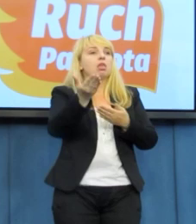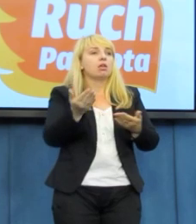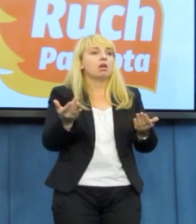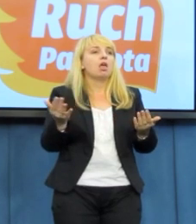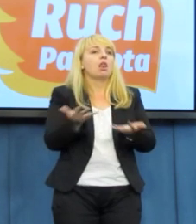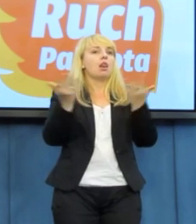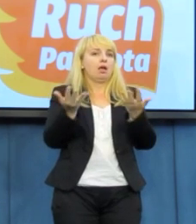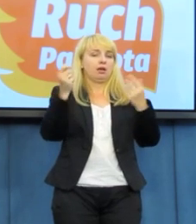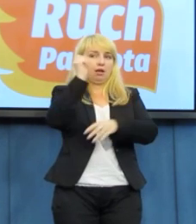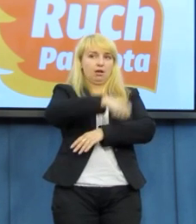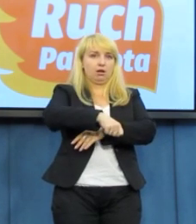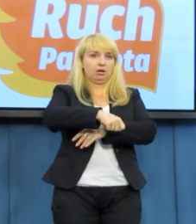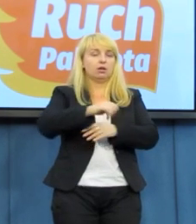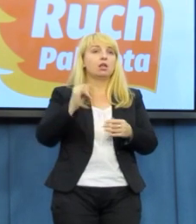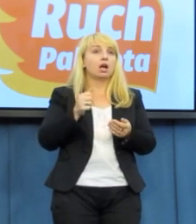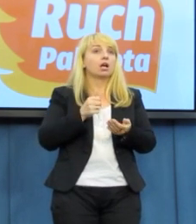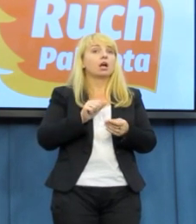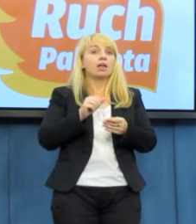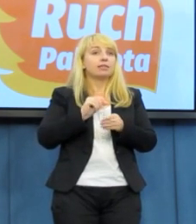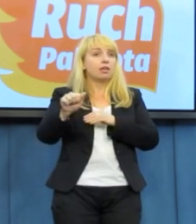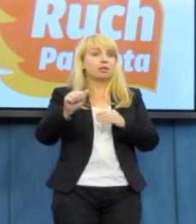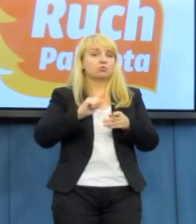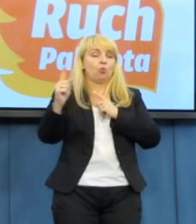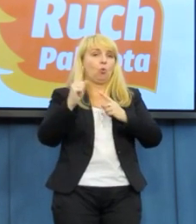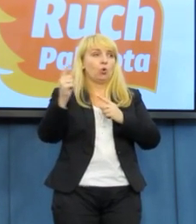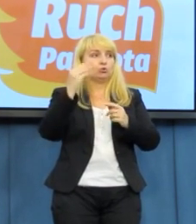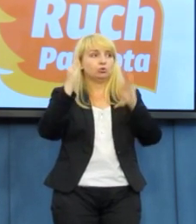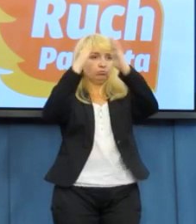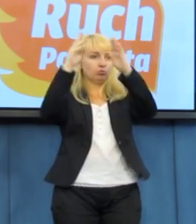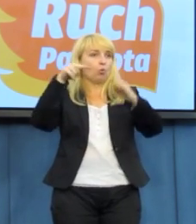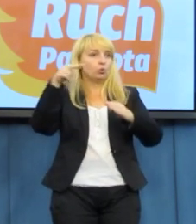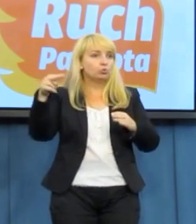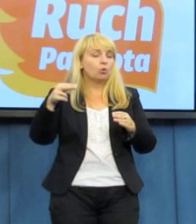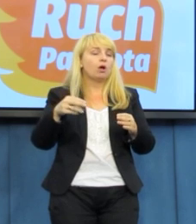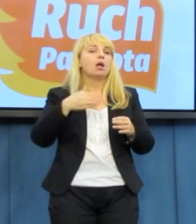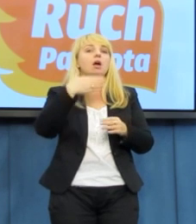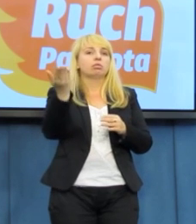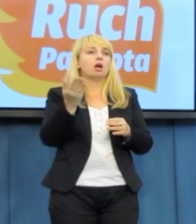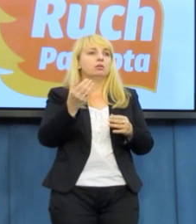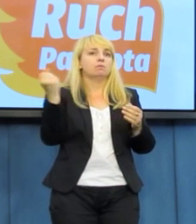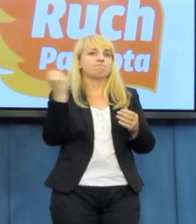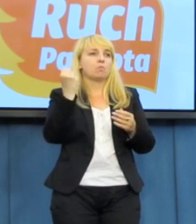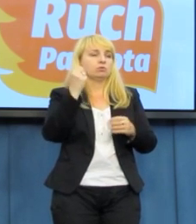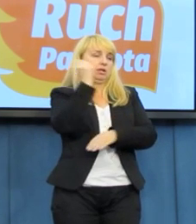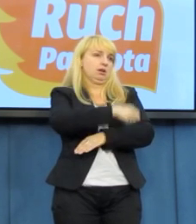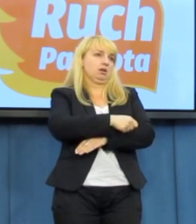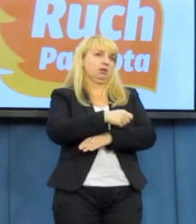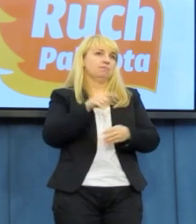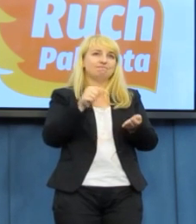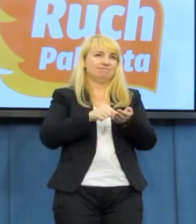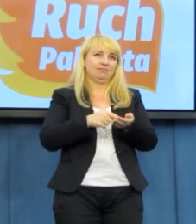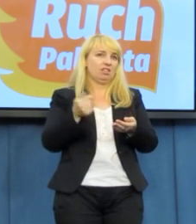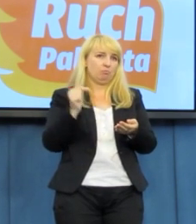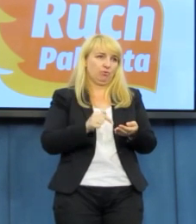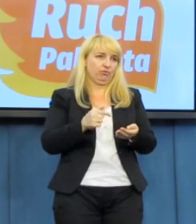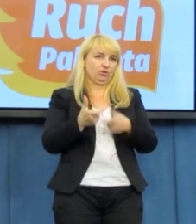te wyroki, które oferuje taki człowiek. I to też jest po prostu nadużycie wielkie.